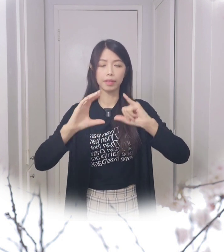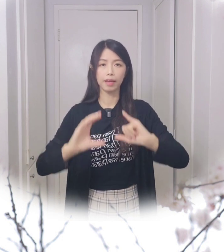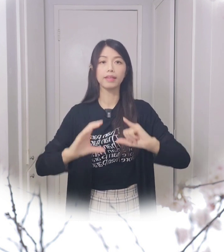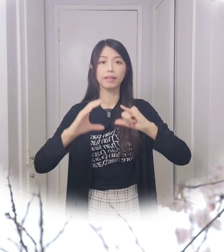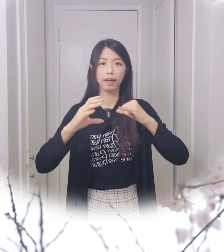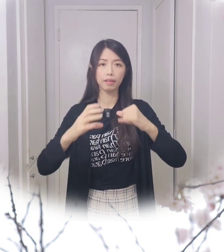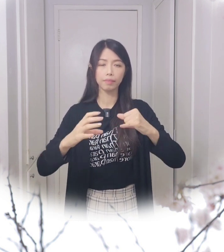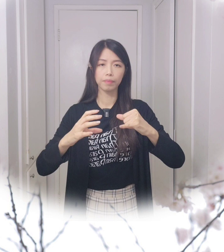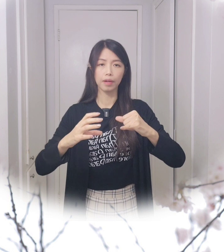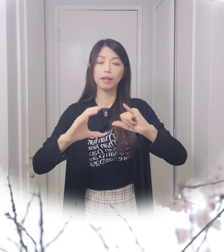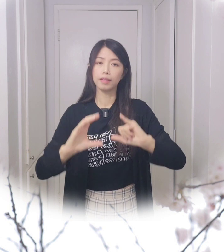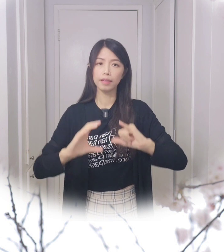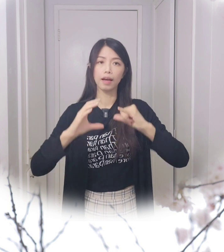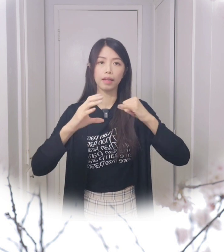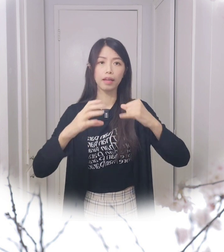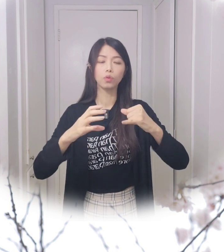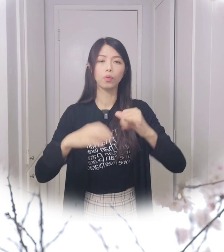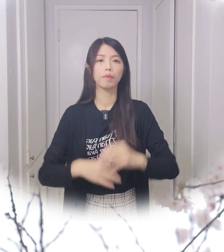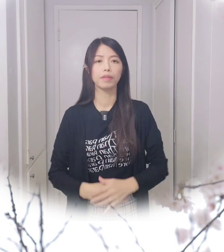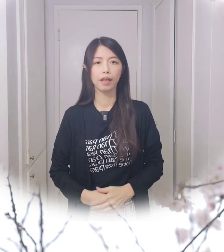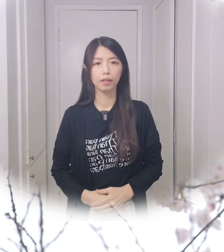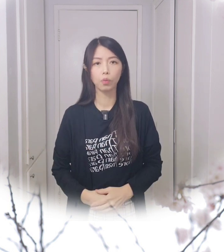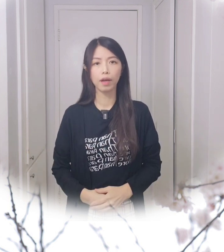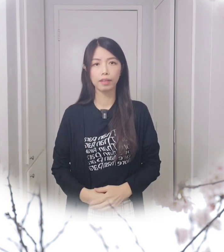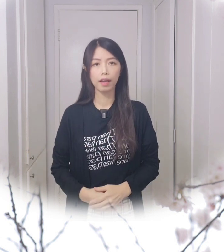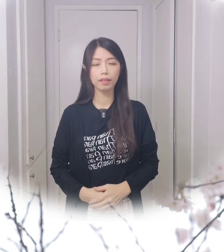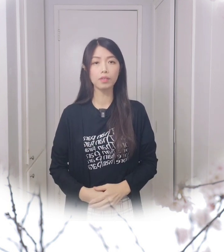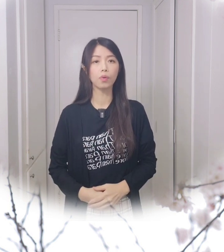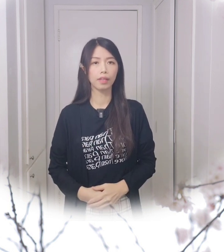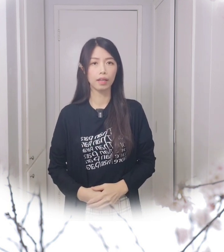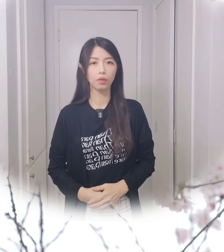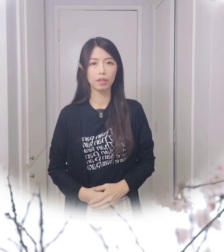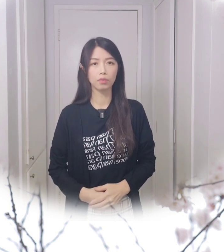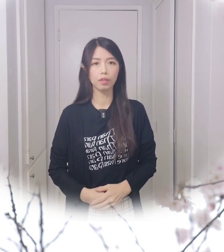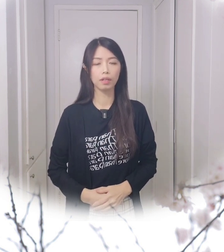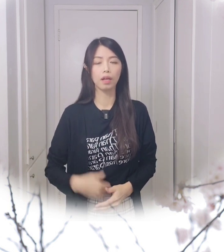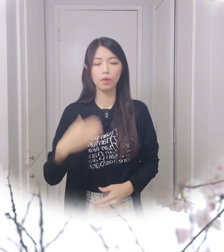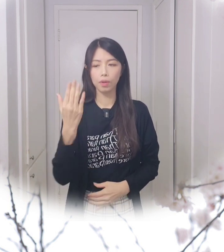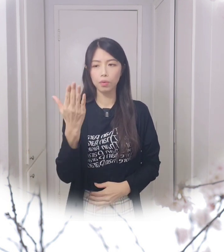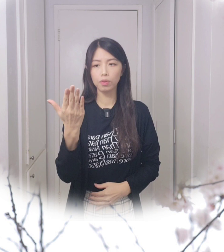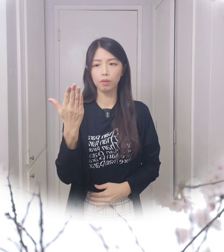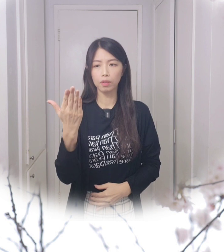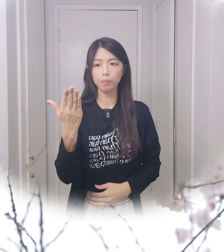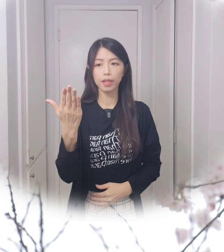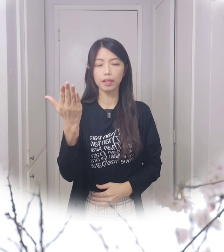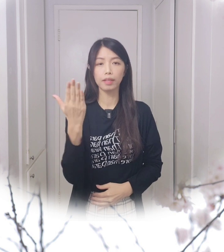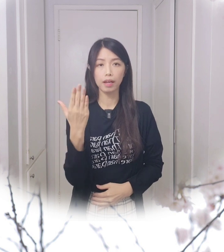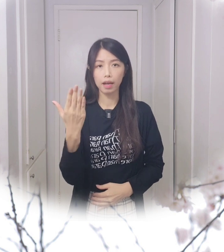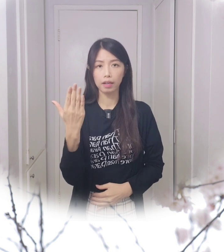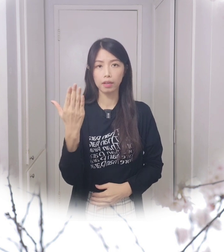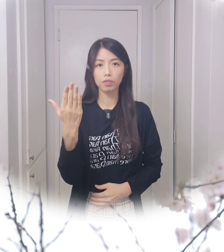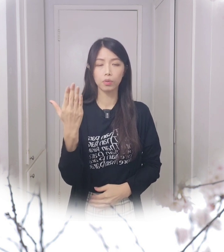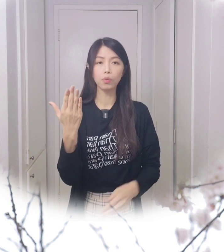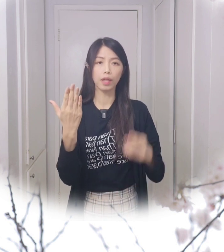수어가 됩니다. 세상 세상에 노래합니다. 노래하다 찬송하다 이런 뒤의 수어는 왼손이 이렇게 손바닥이